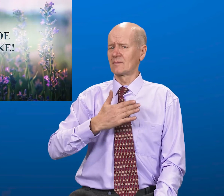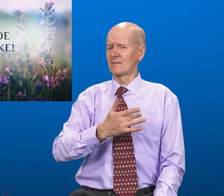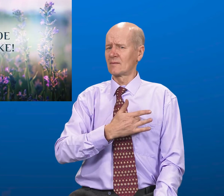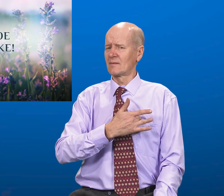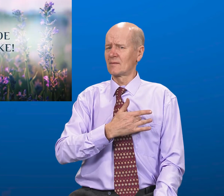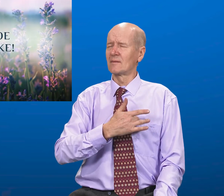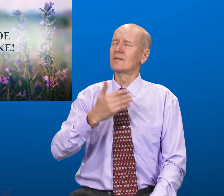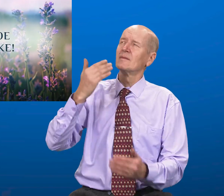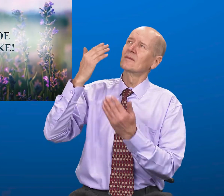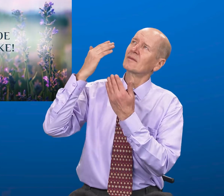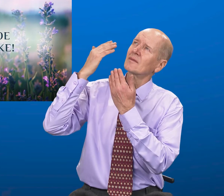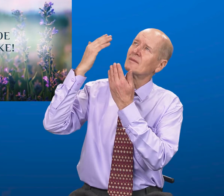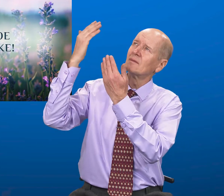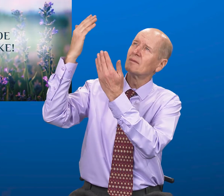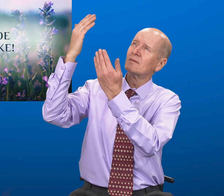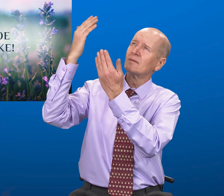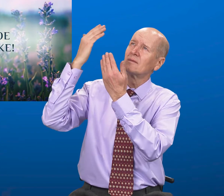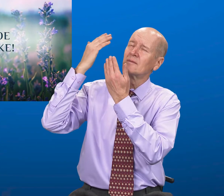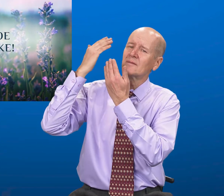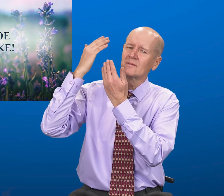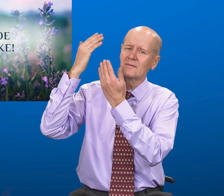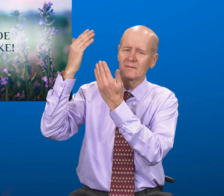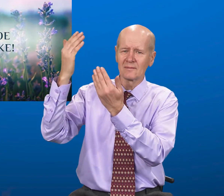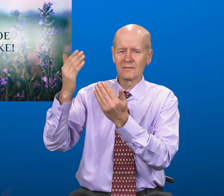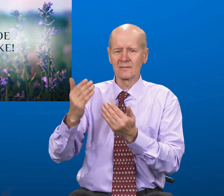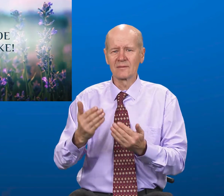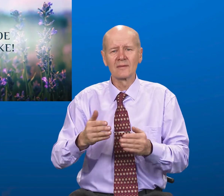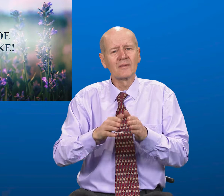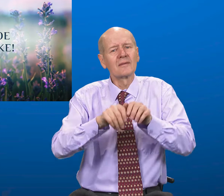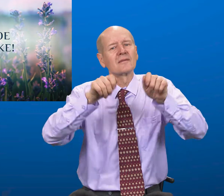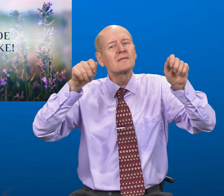мою, войди в мое сердце,